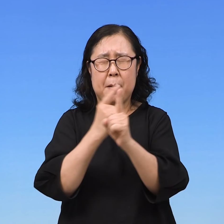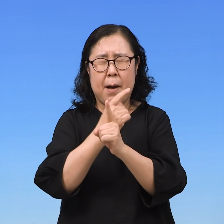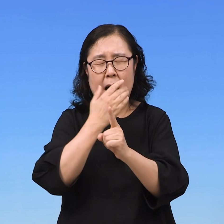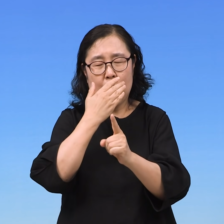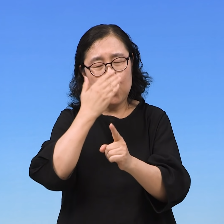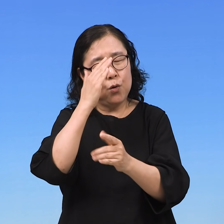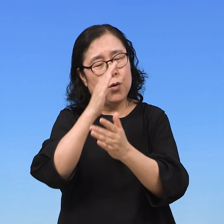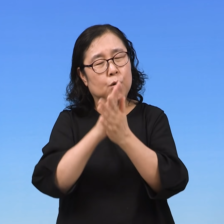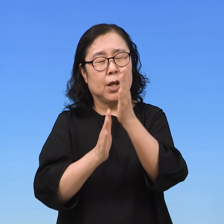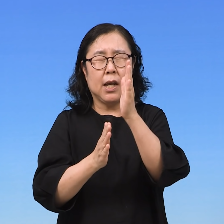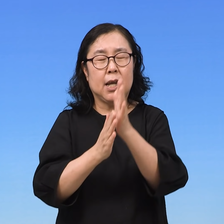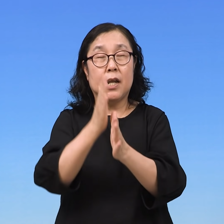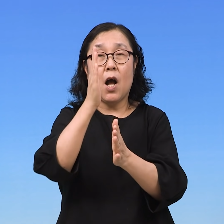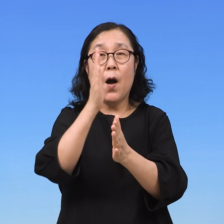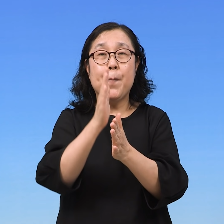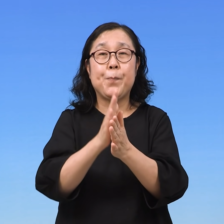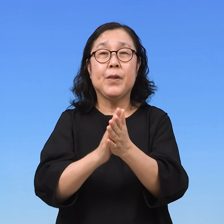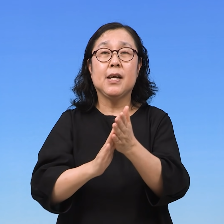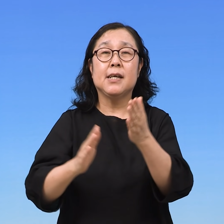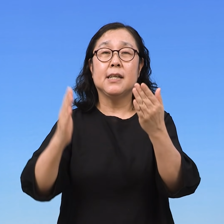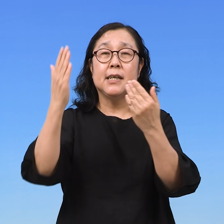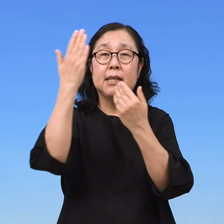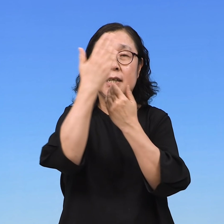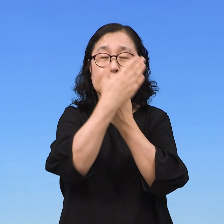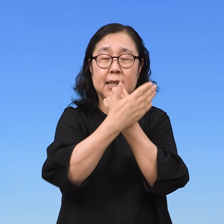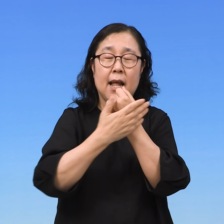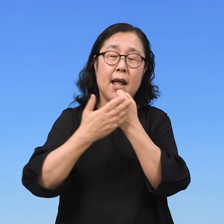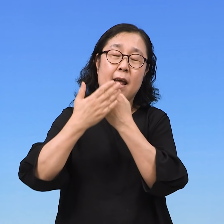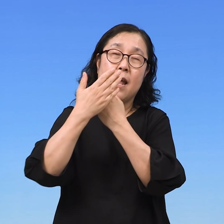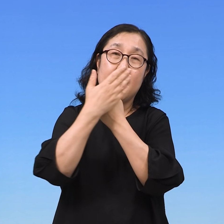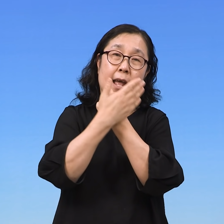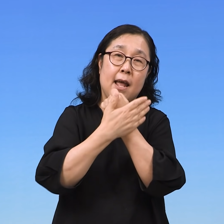갚을 길 없는 은혜,